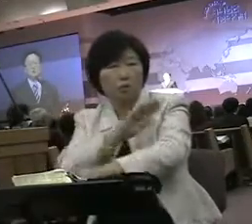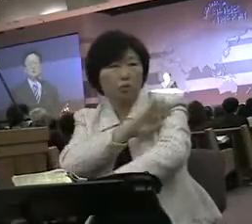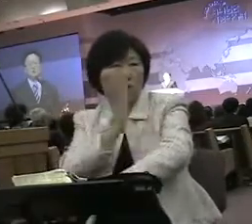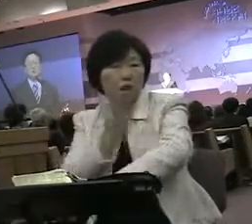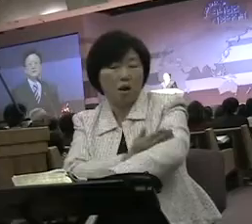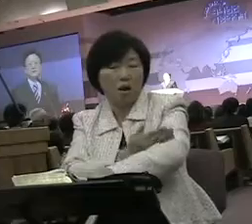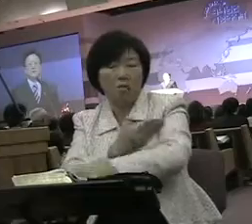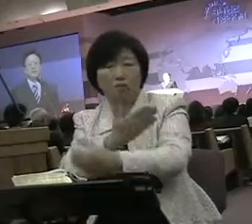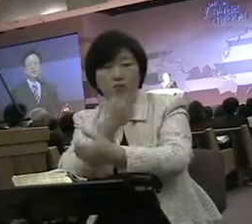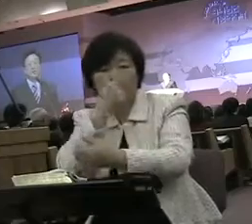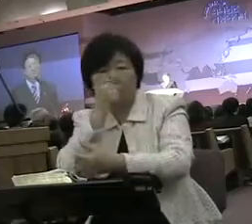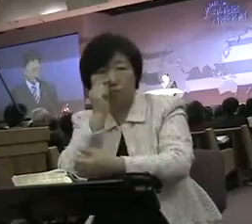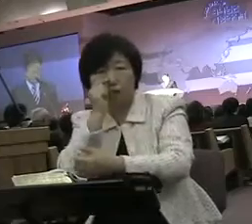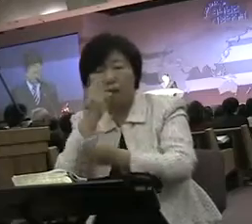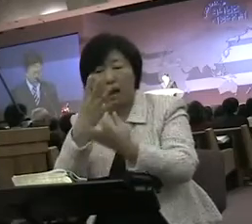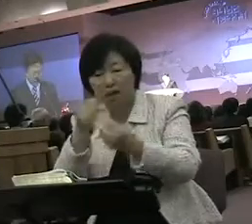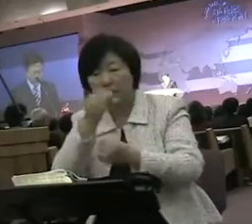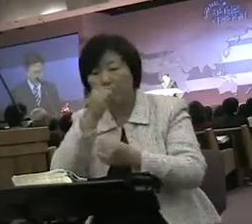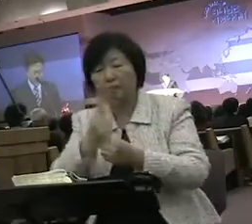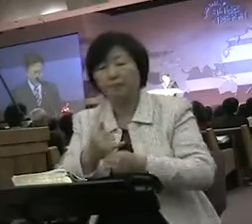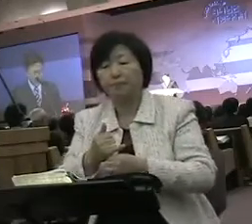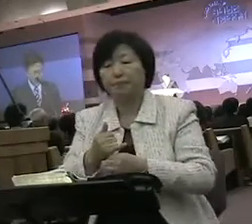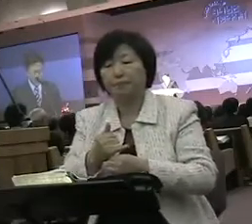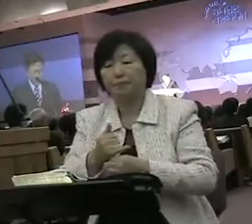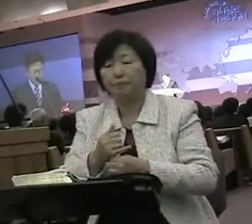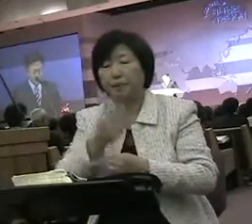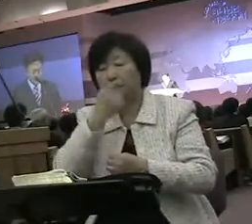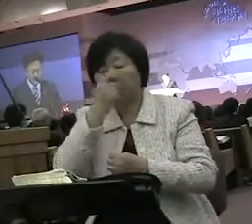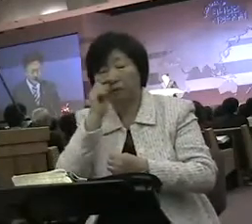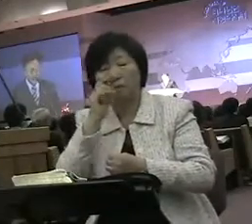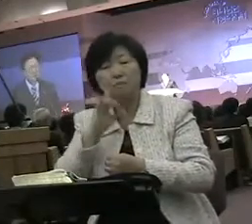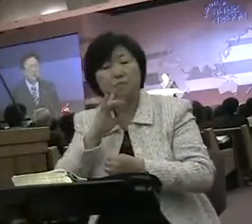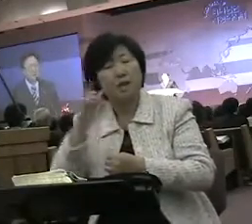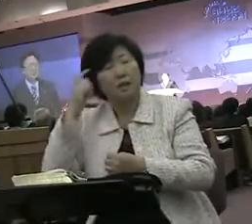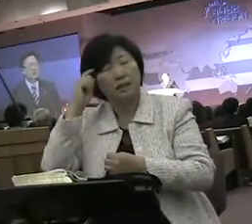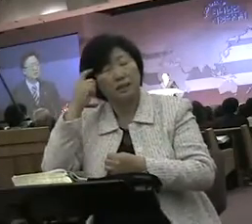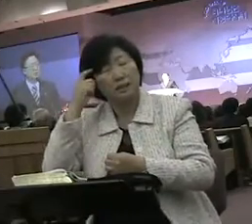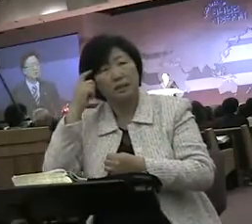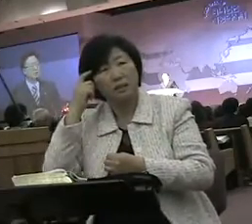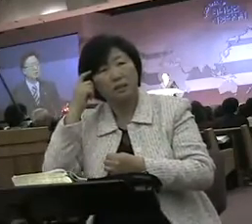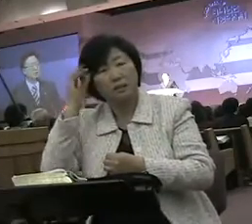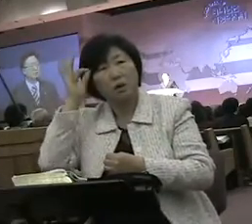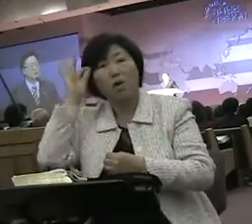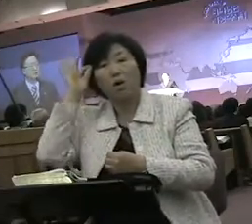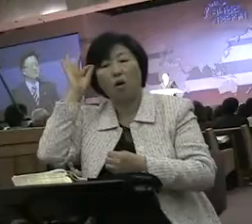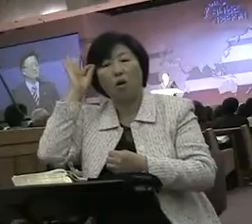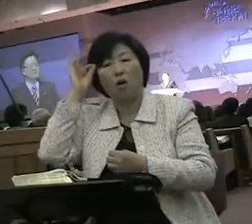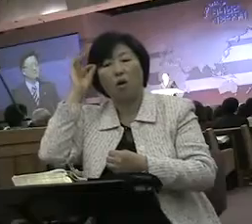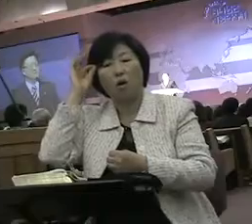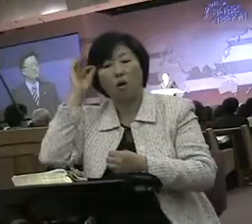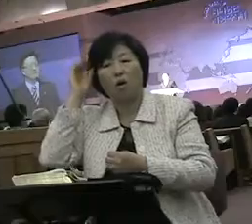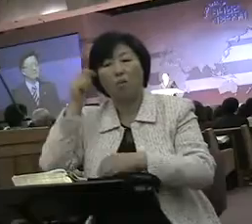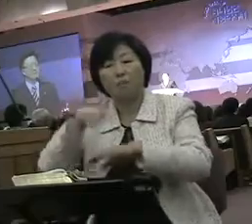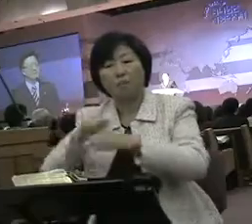점이 많았습니다. 돌아보니까 부족했던 것밖에 생각이 나지 않습니다. 여러분, 너그러 용서해 주십시오.